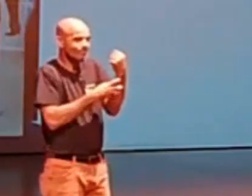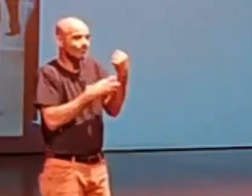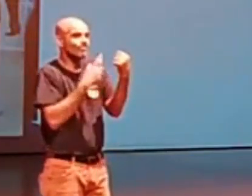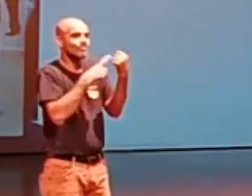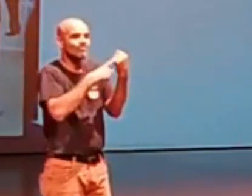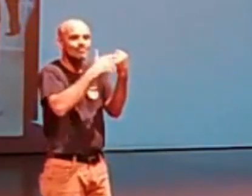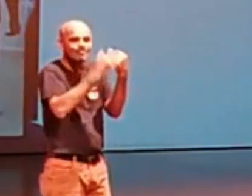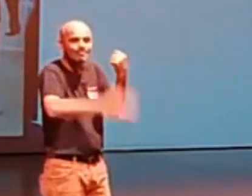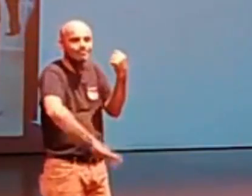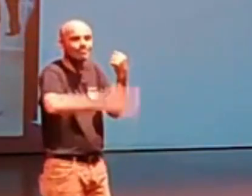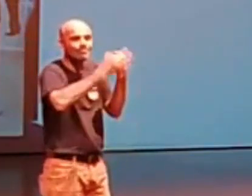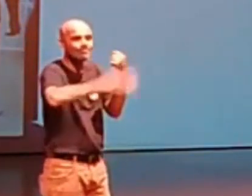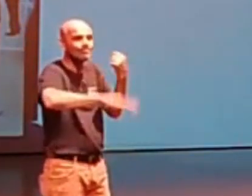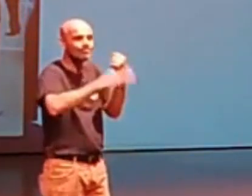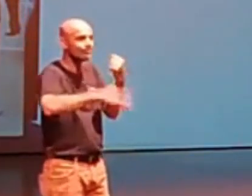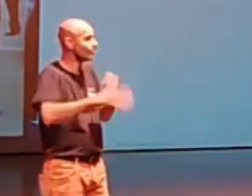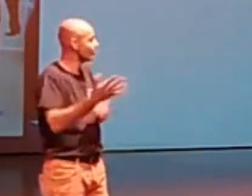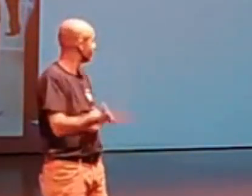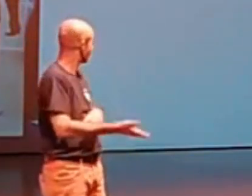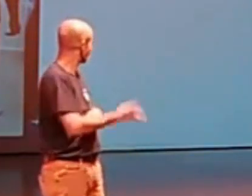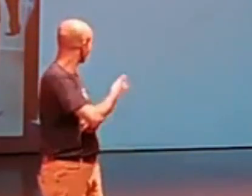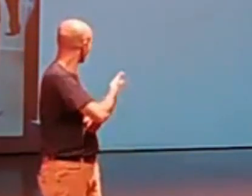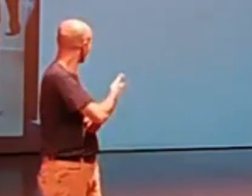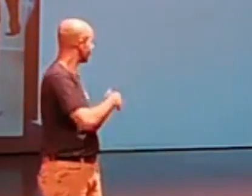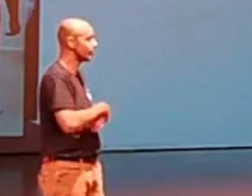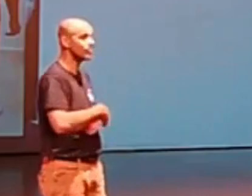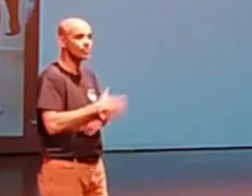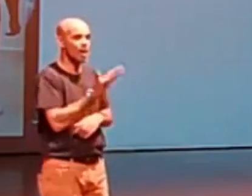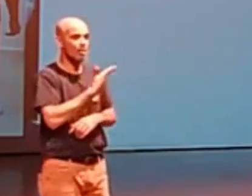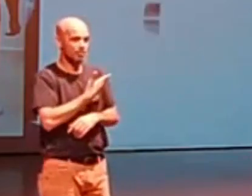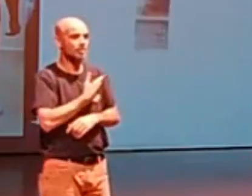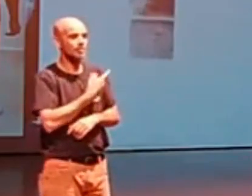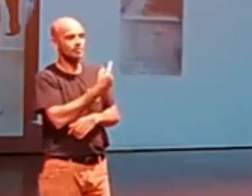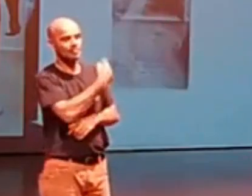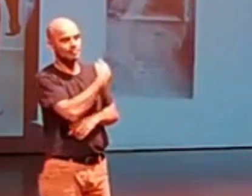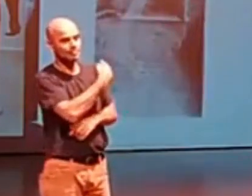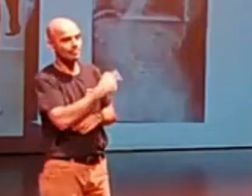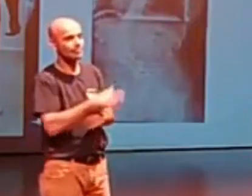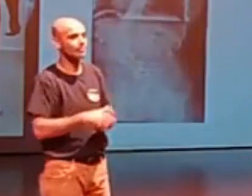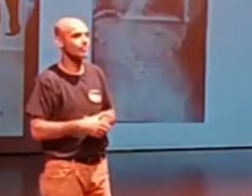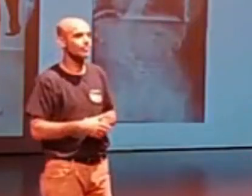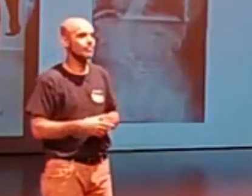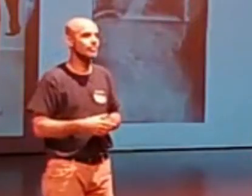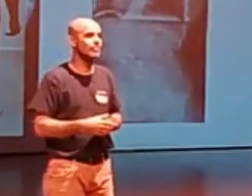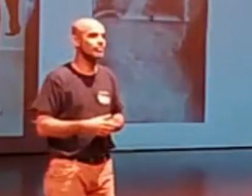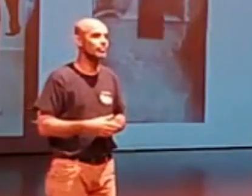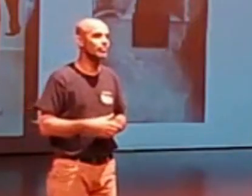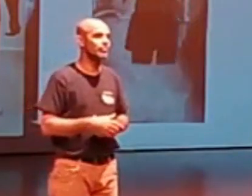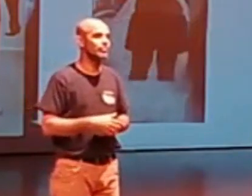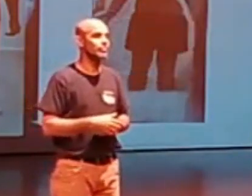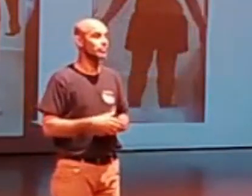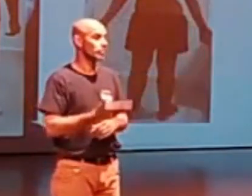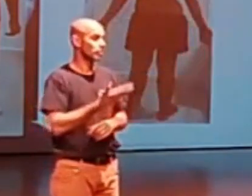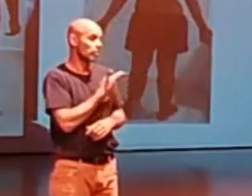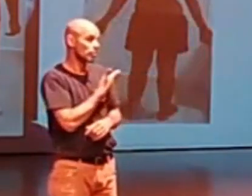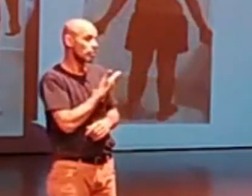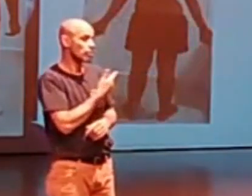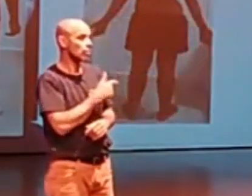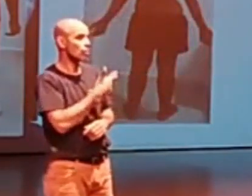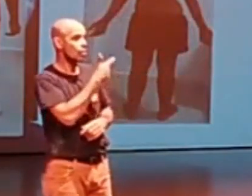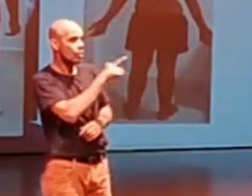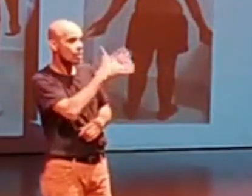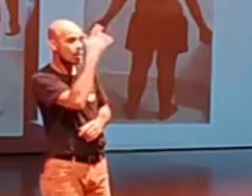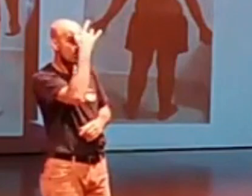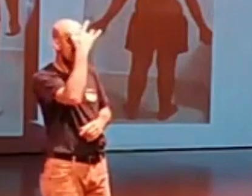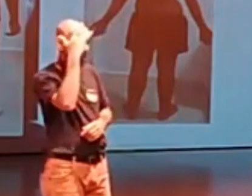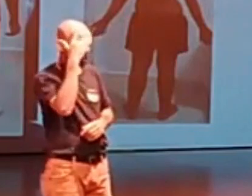Que é justamente esse pequeno gafanhoto aqui, que é um outro amiguinho meu. Aqui tem outro caso, que é